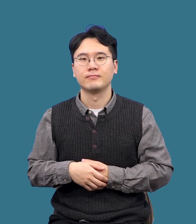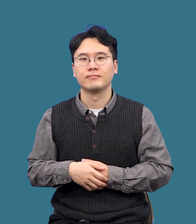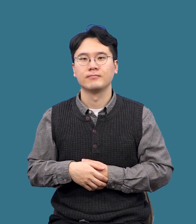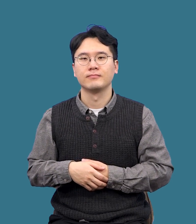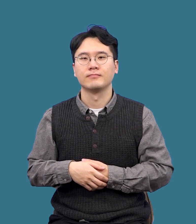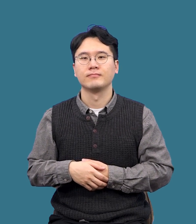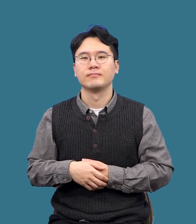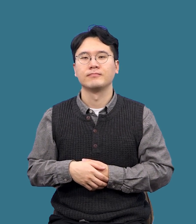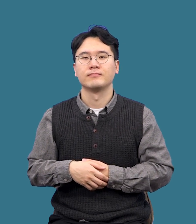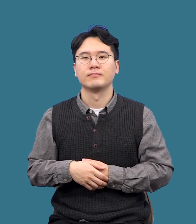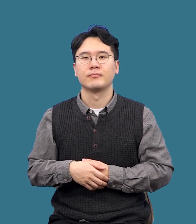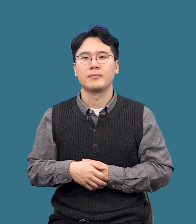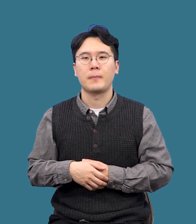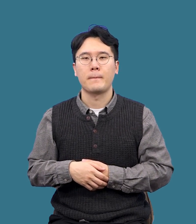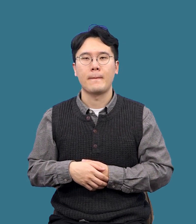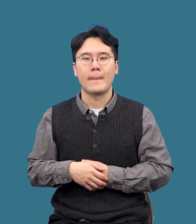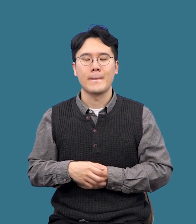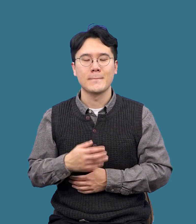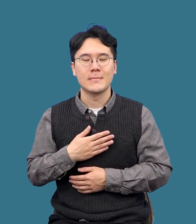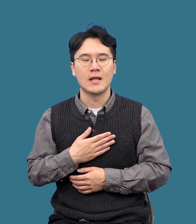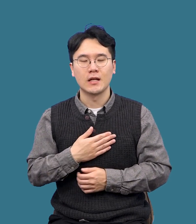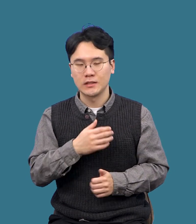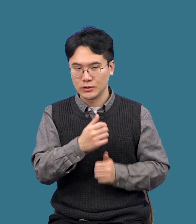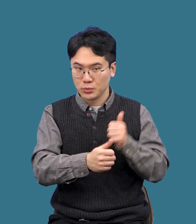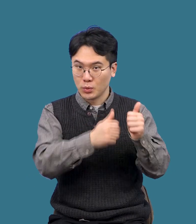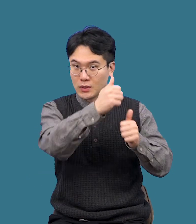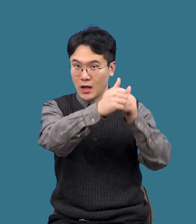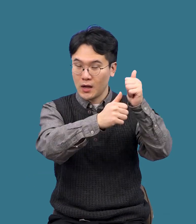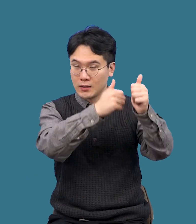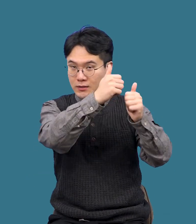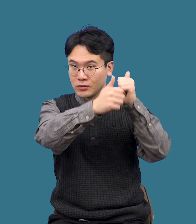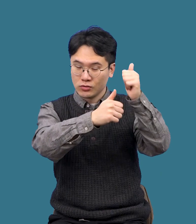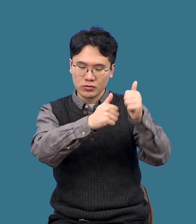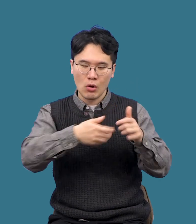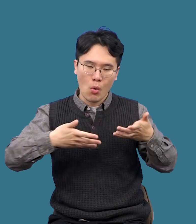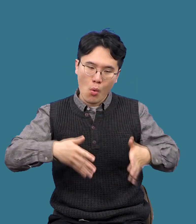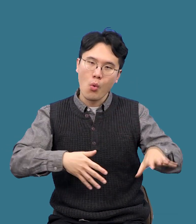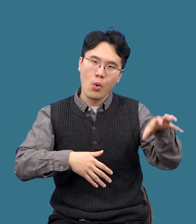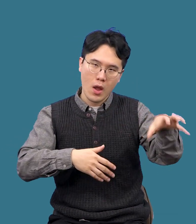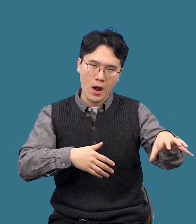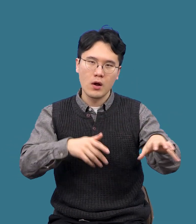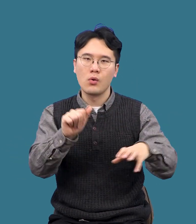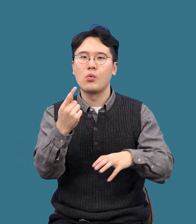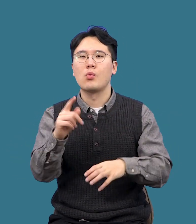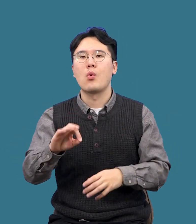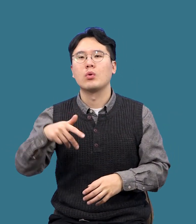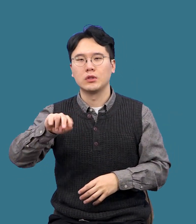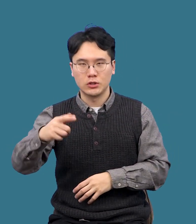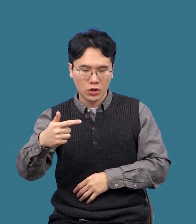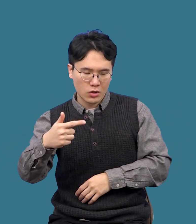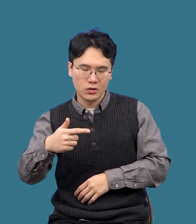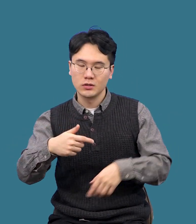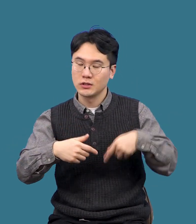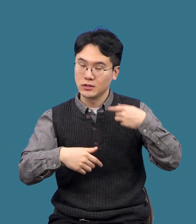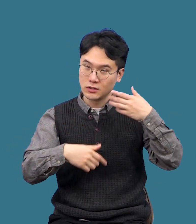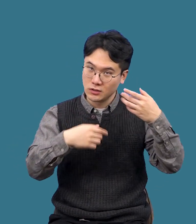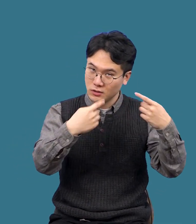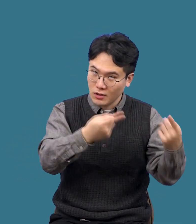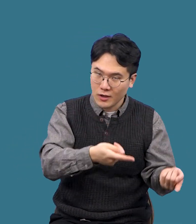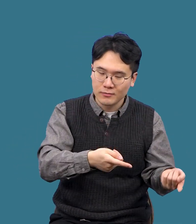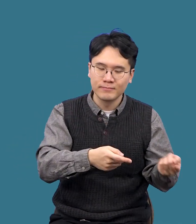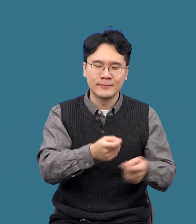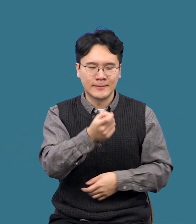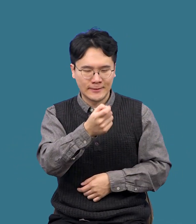자기의 조상의 고향인 강원도 홍천으로 들어갑니다. 거기다가 자그마한 교회 짓고 교회